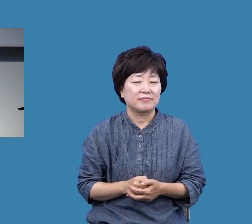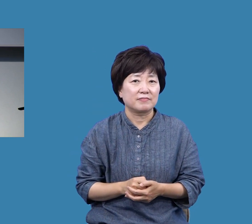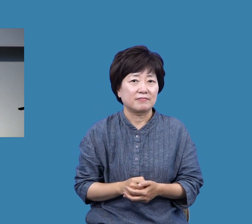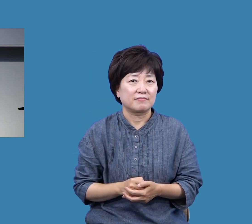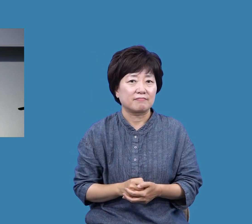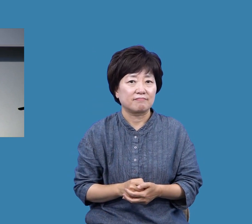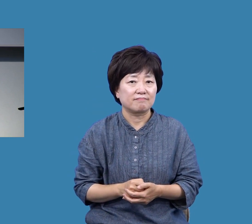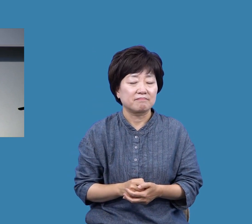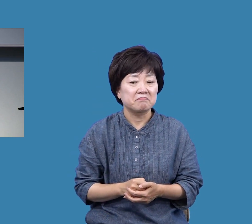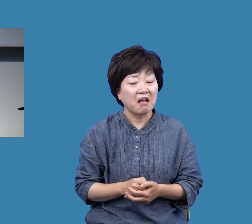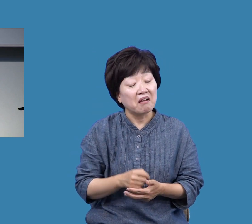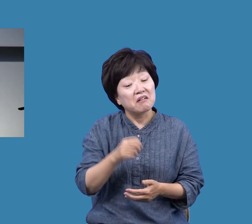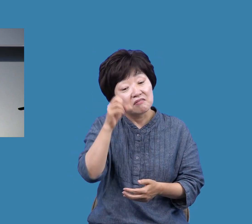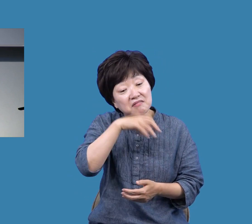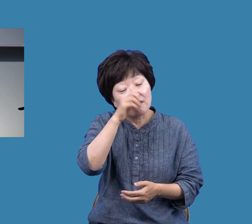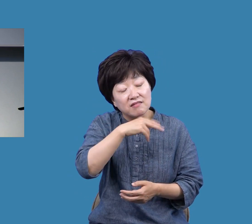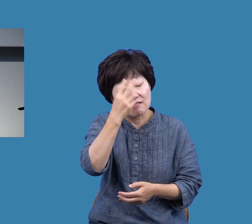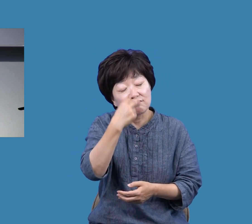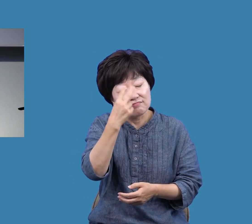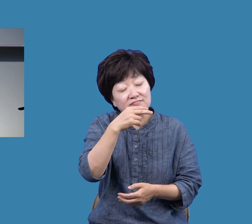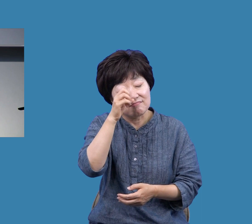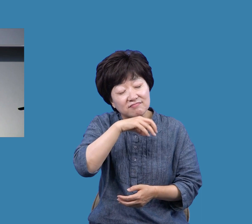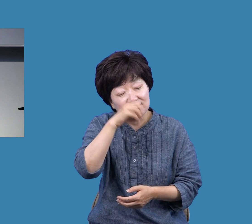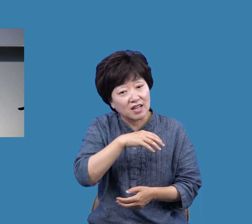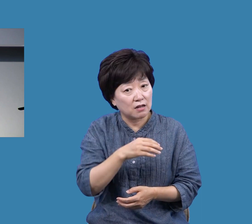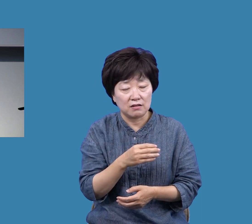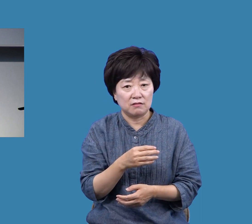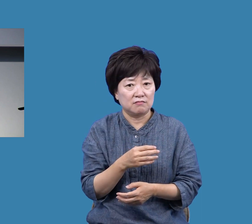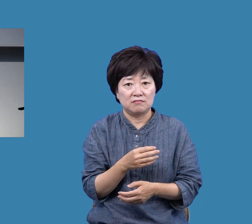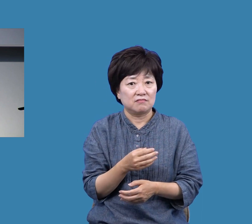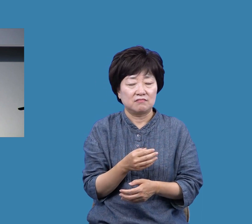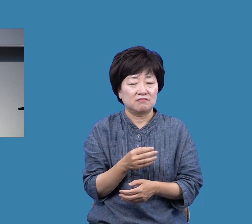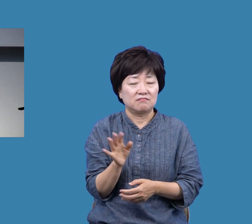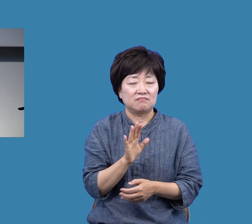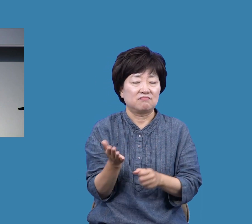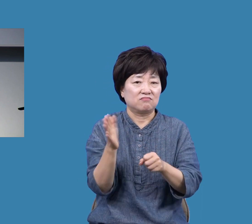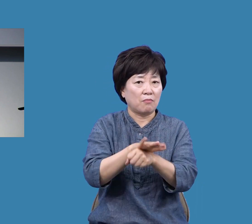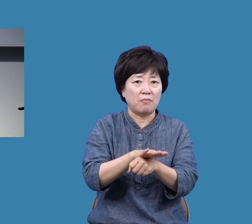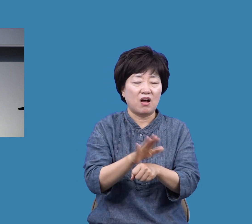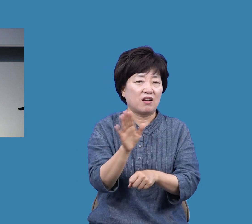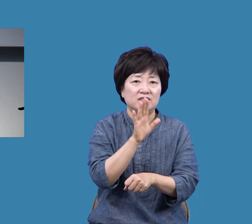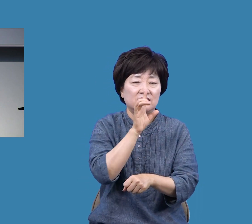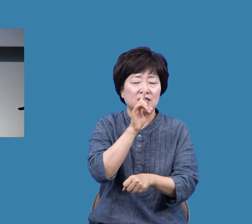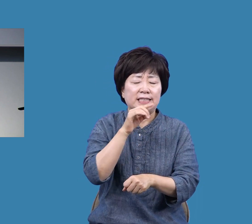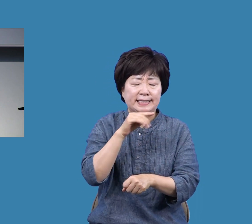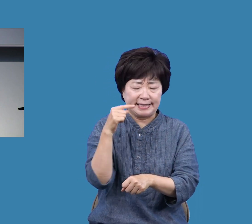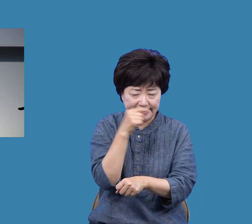이게 허투루 하는 게 없어요. 그 진짜 무서워요. 예.